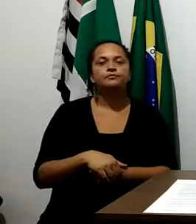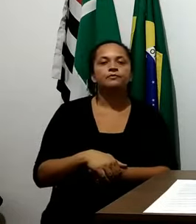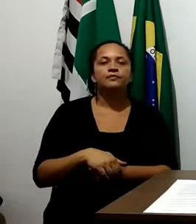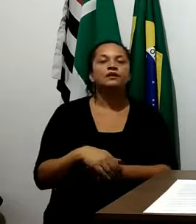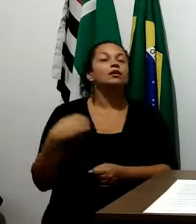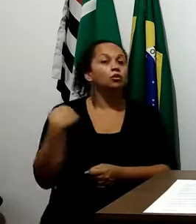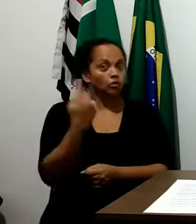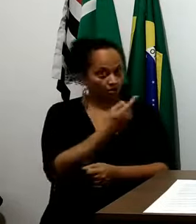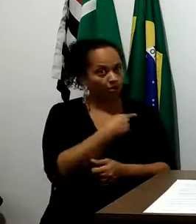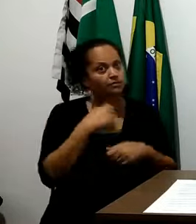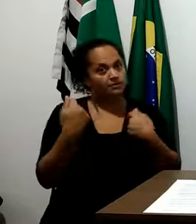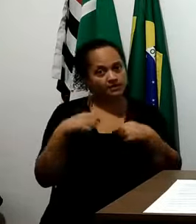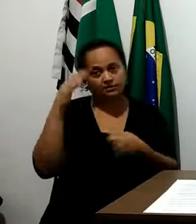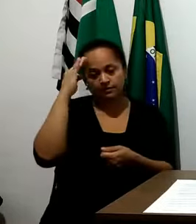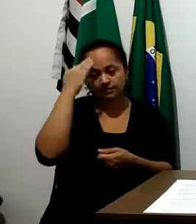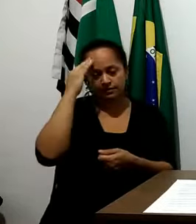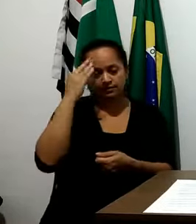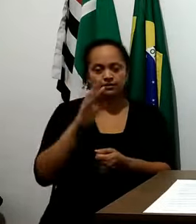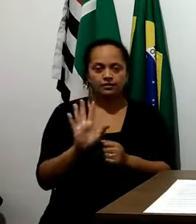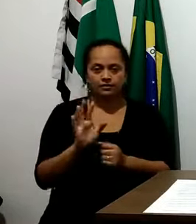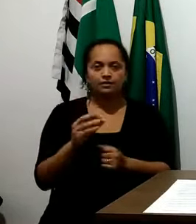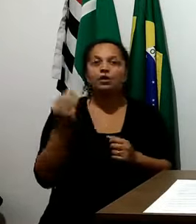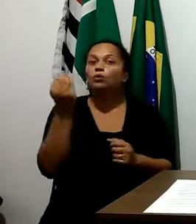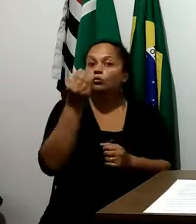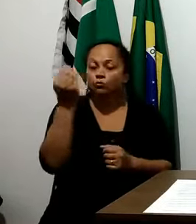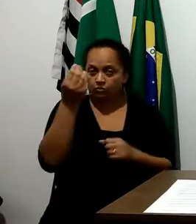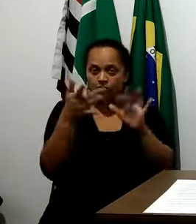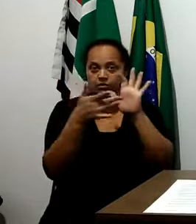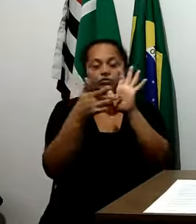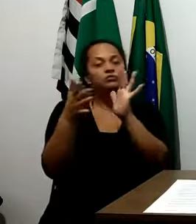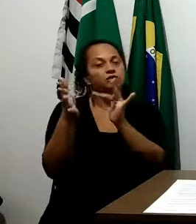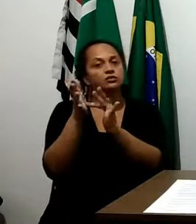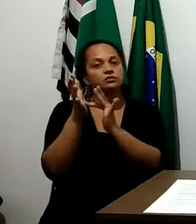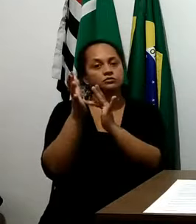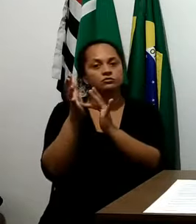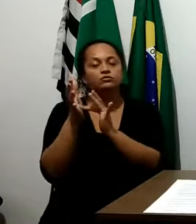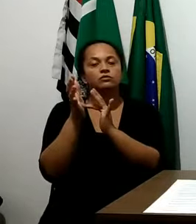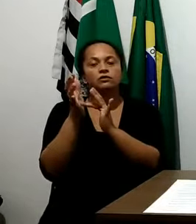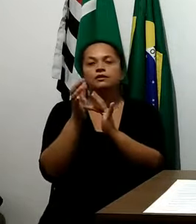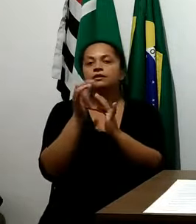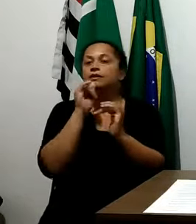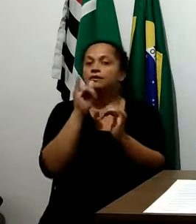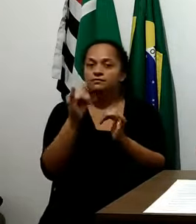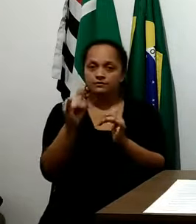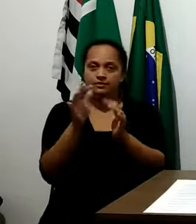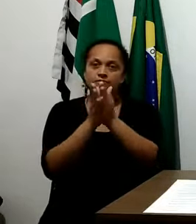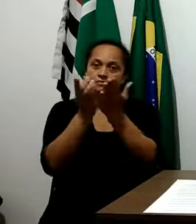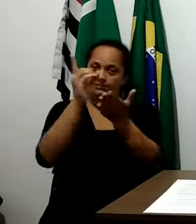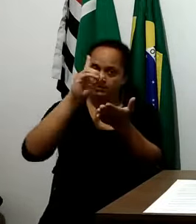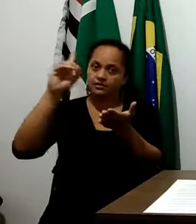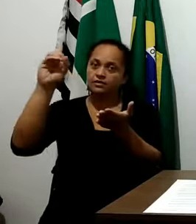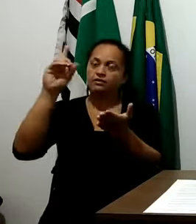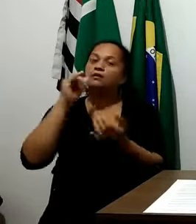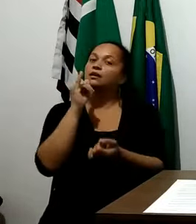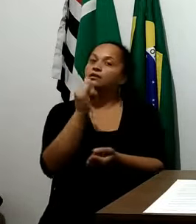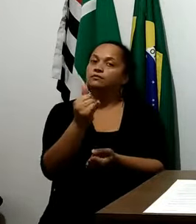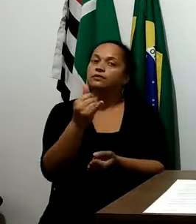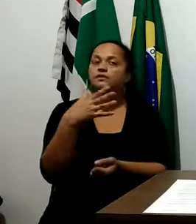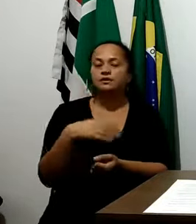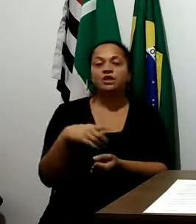precisamos entender que quando Jesus profere esta palavra, ele fala que um certo homem, no versículo